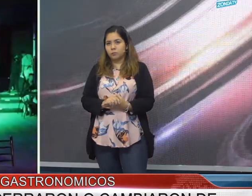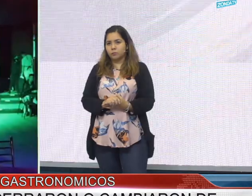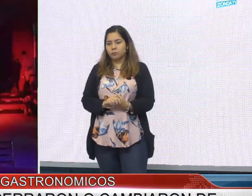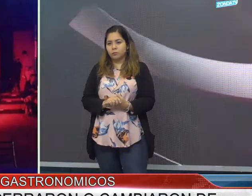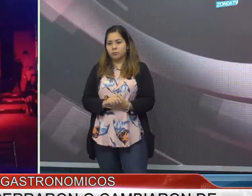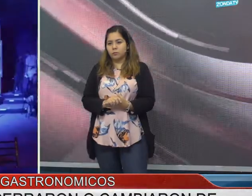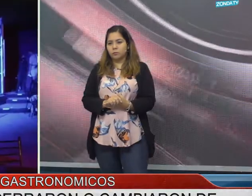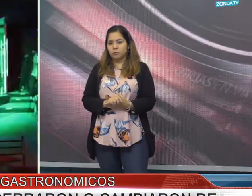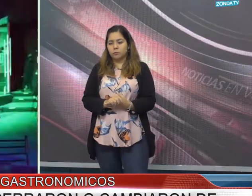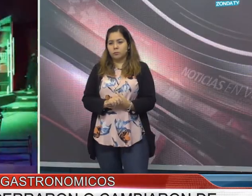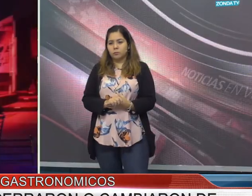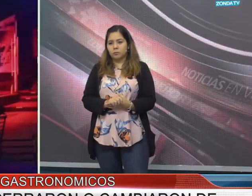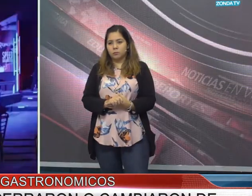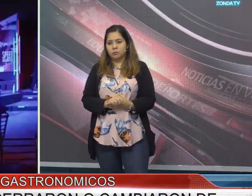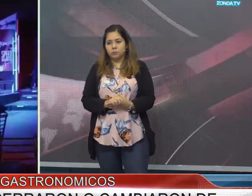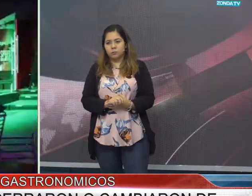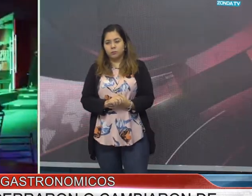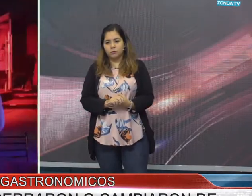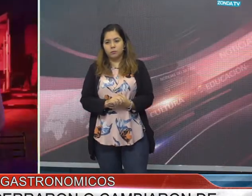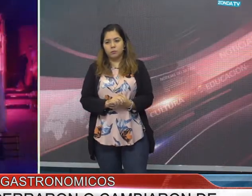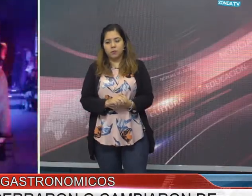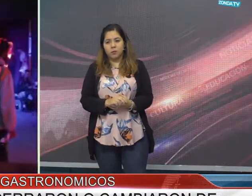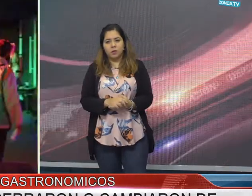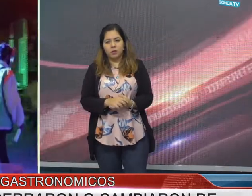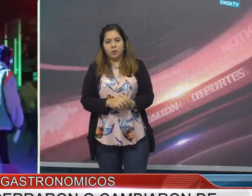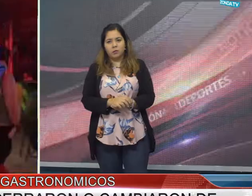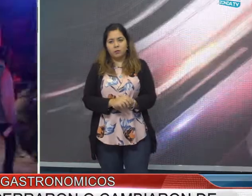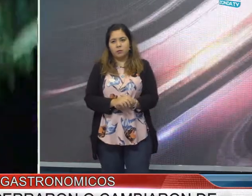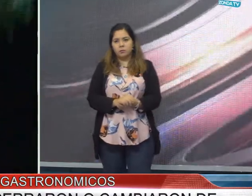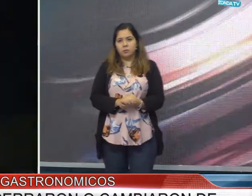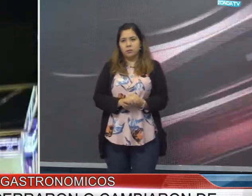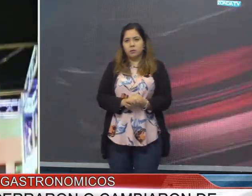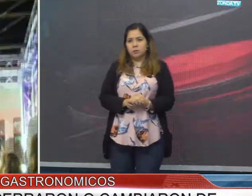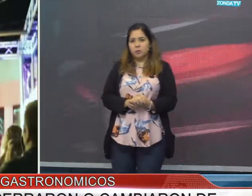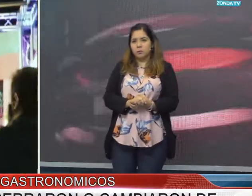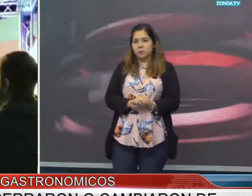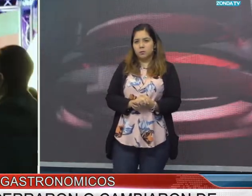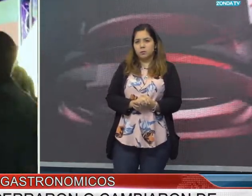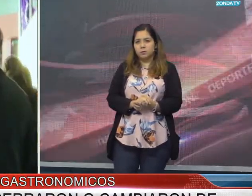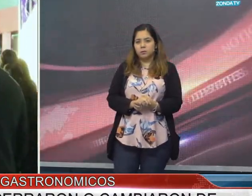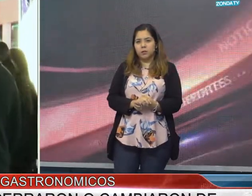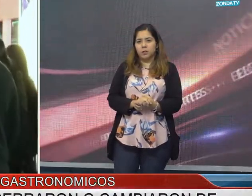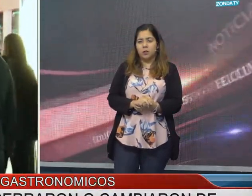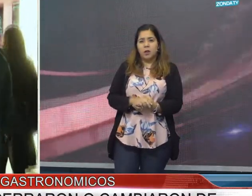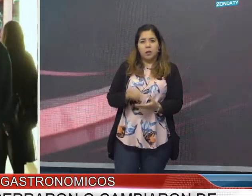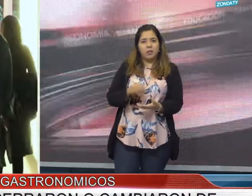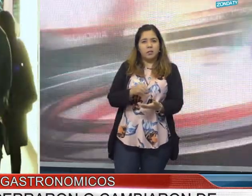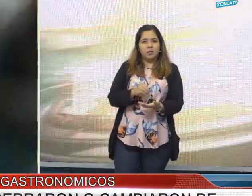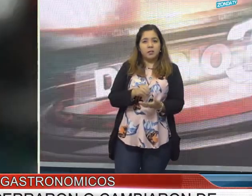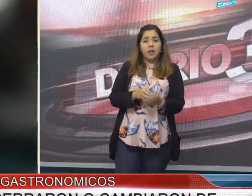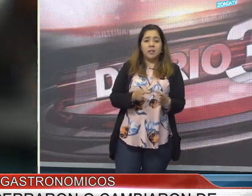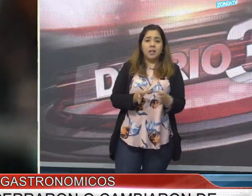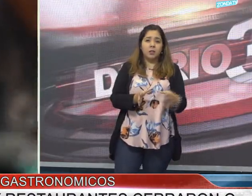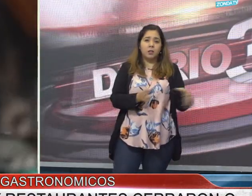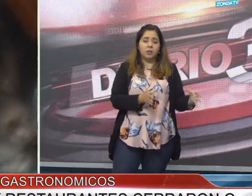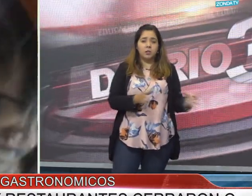el cierre, prácticamente tenés que despedir a todo el mundo. Claro. Ese es el tema, es bastante preocupante. Claro. Y si